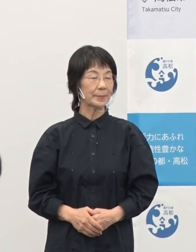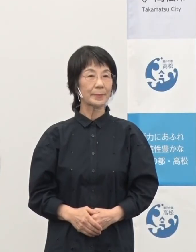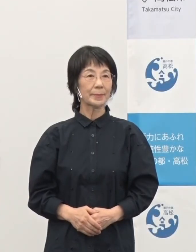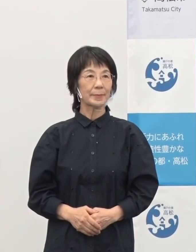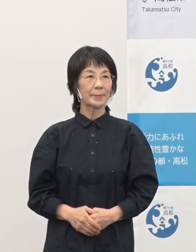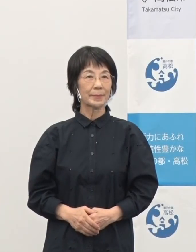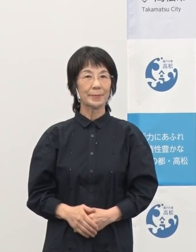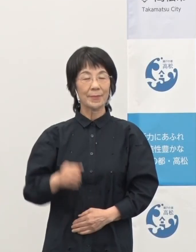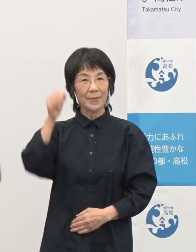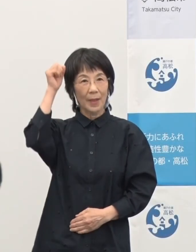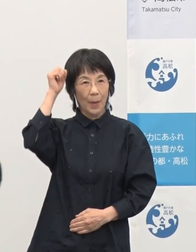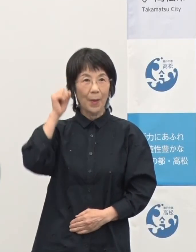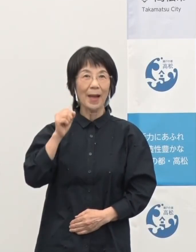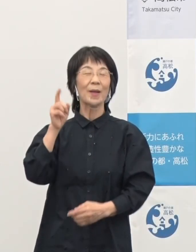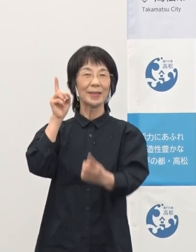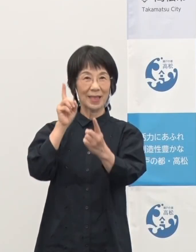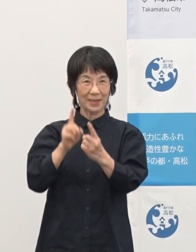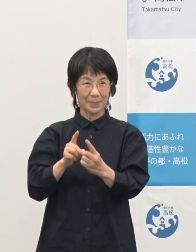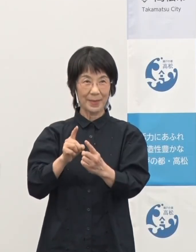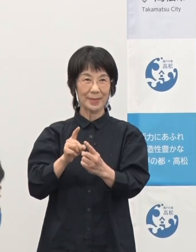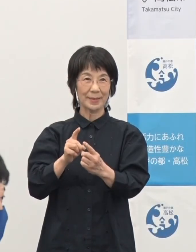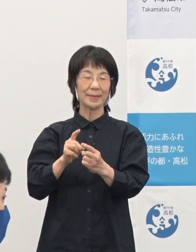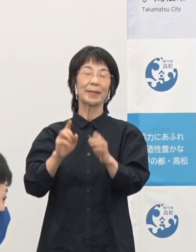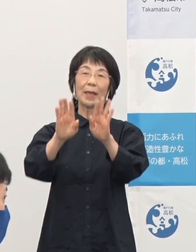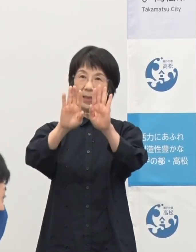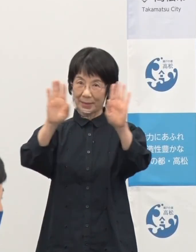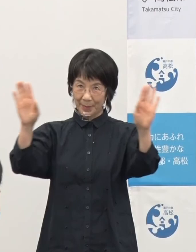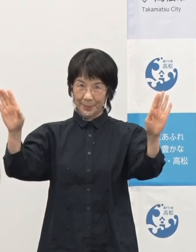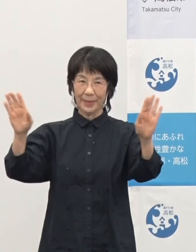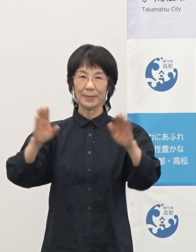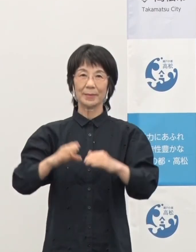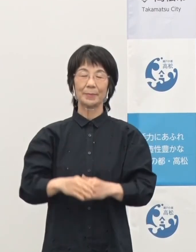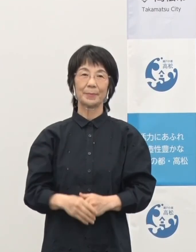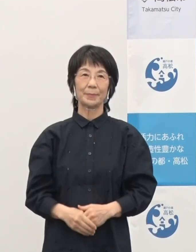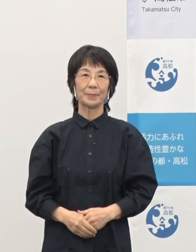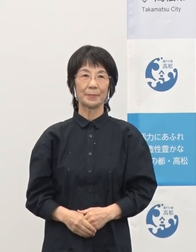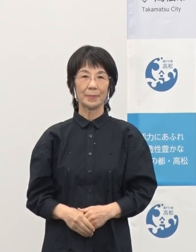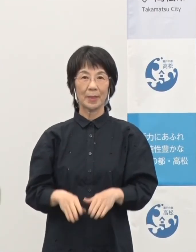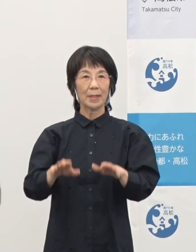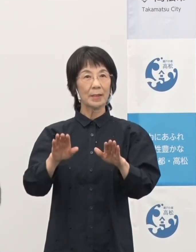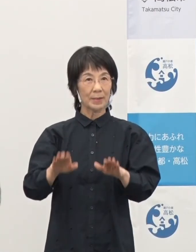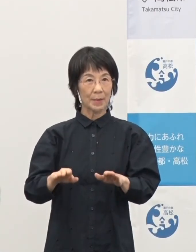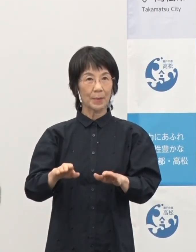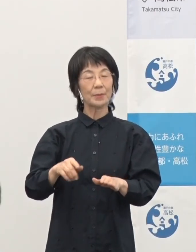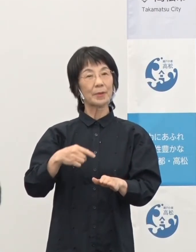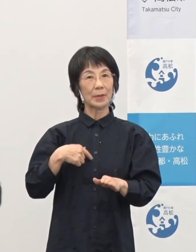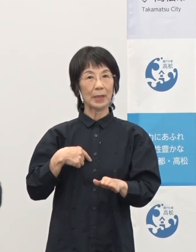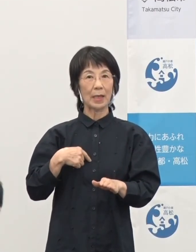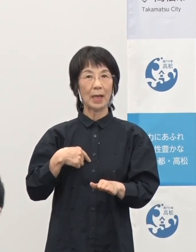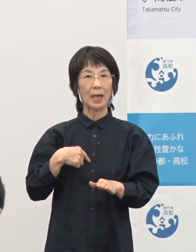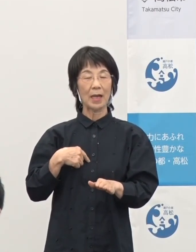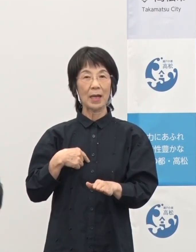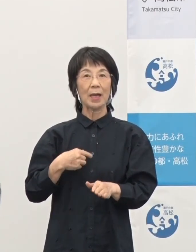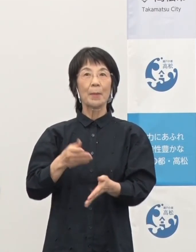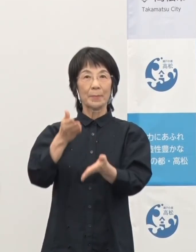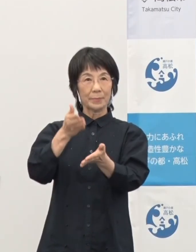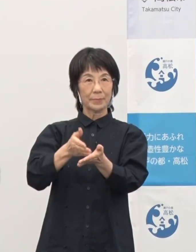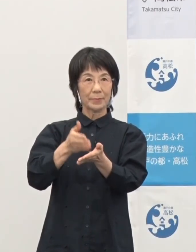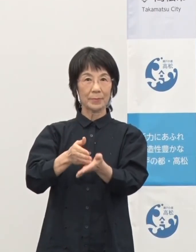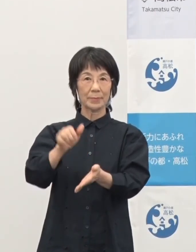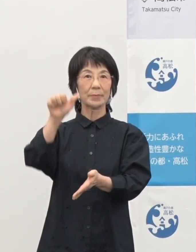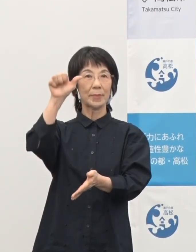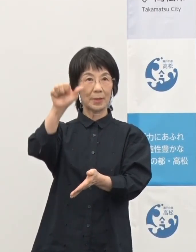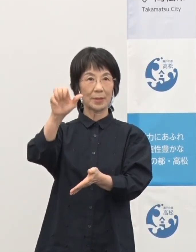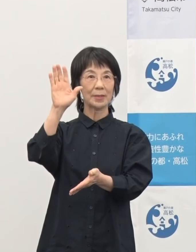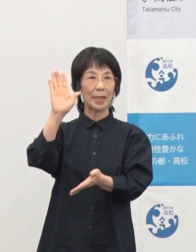はいおはようございますそれでは定例記者会見を始めさせていただきます本日は私の方から御体についてまずえいご王国